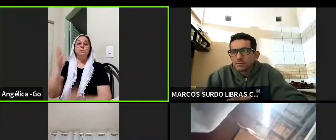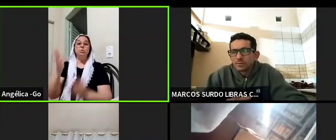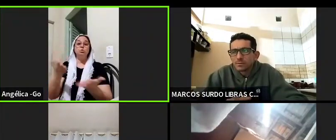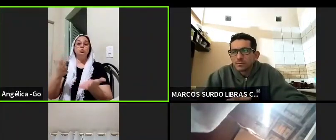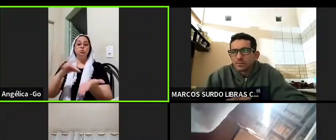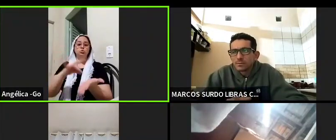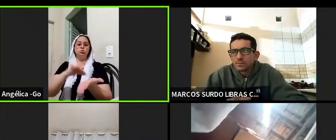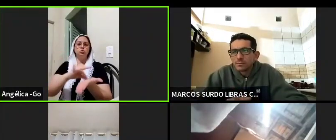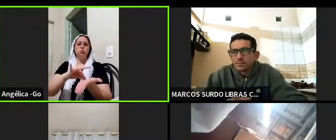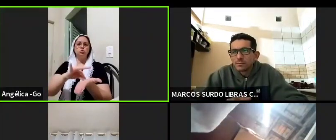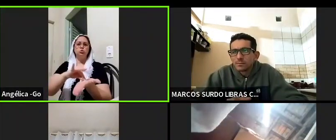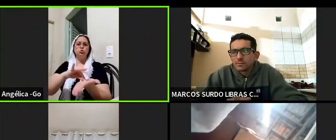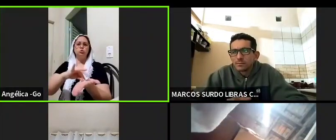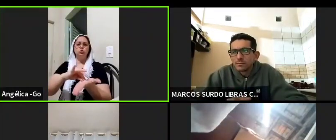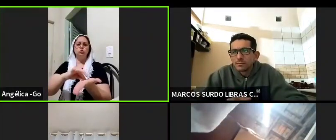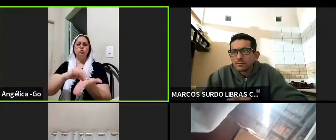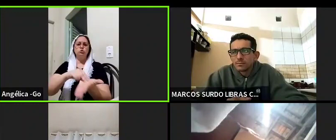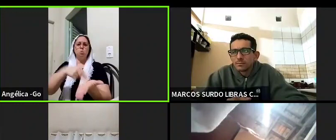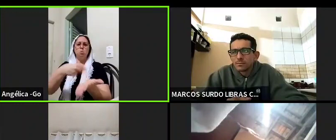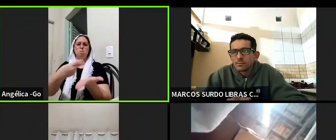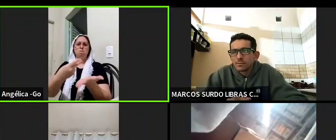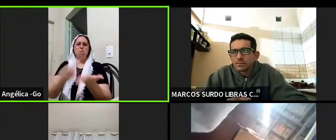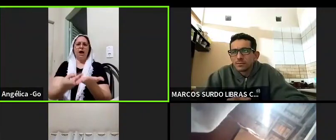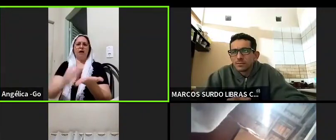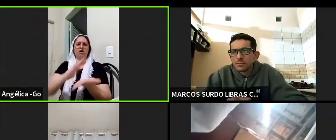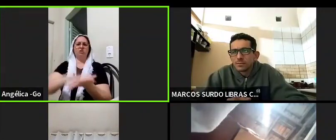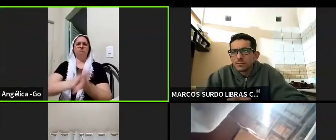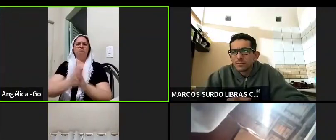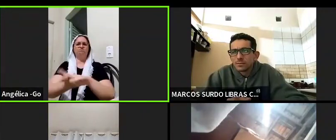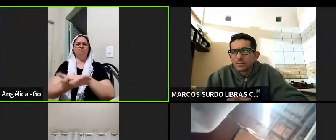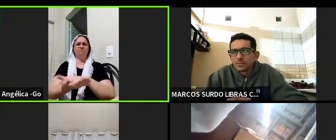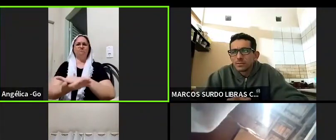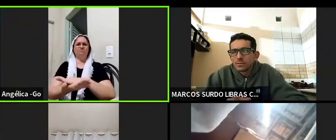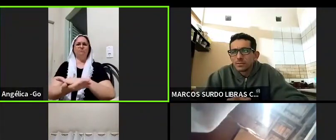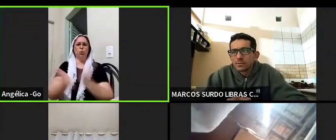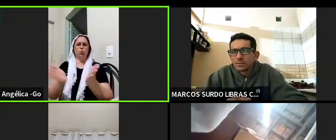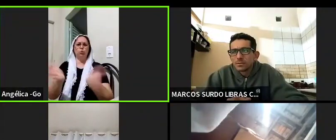no nome do Senhor Jesus. Amém, Senhor, aleluia.